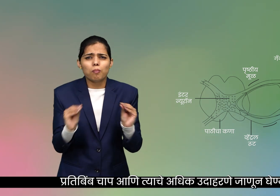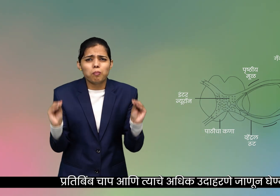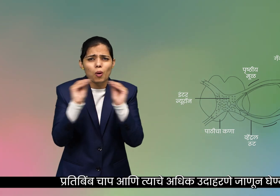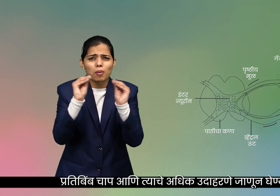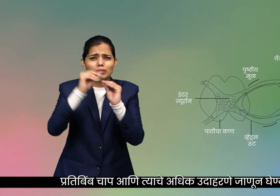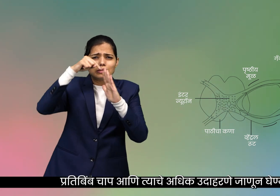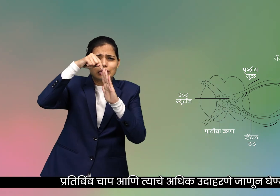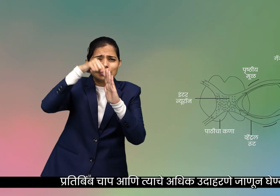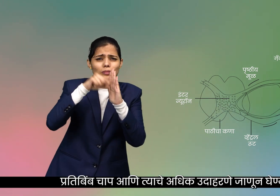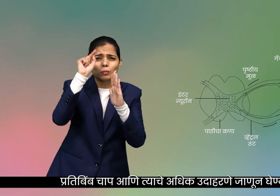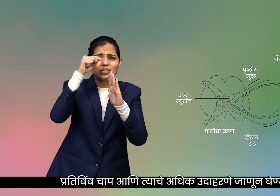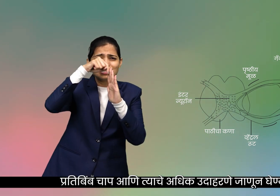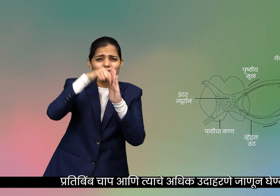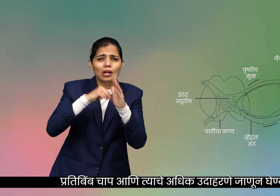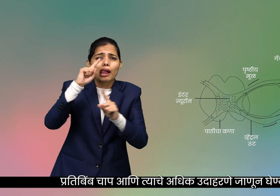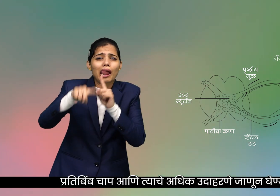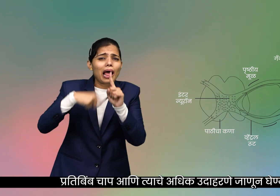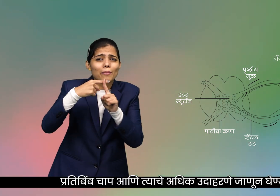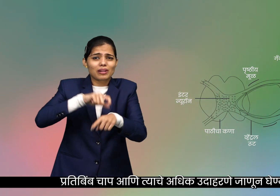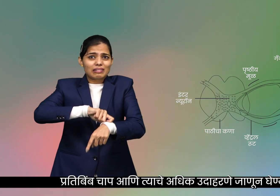प्रतिबिंब चाप आणि त्याचे अधिक उदाहरणे जाणून घेण्यासाठी